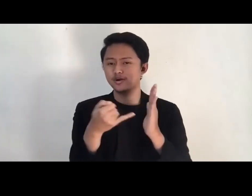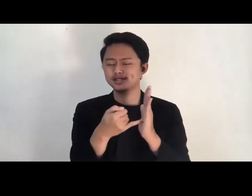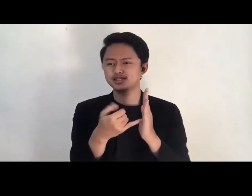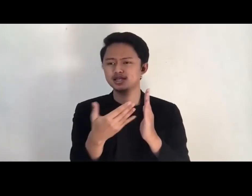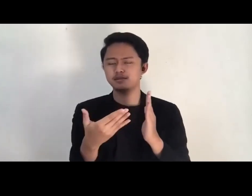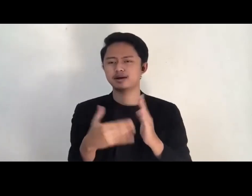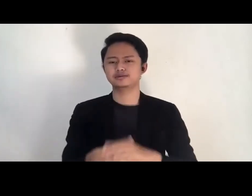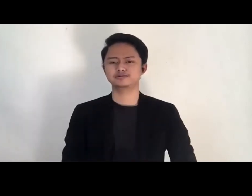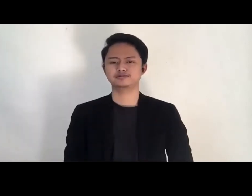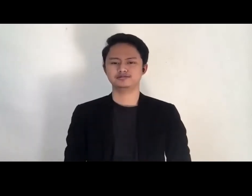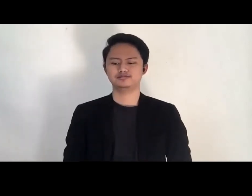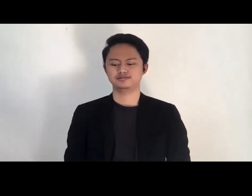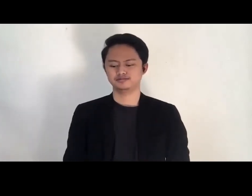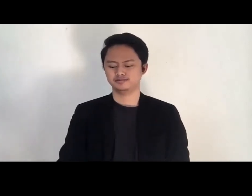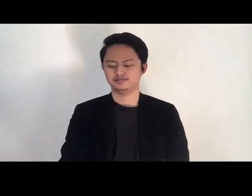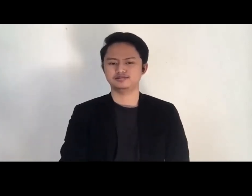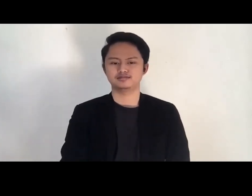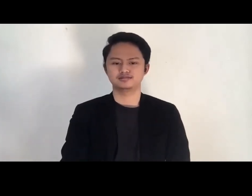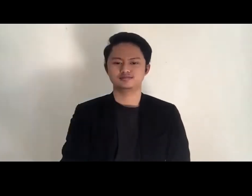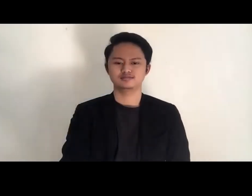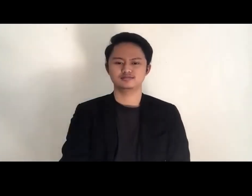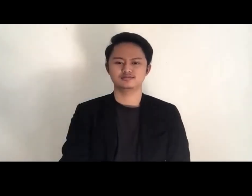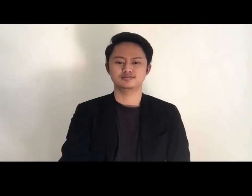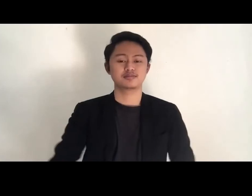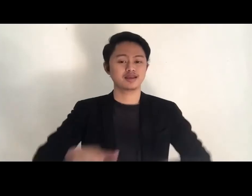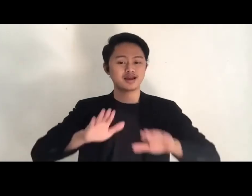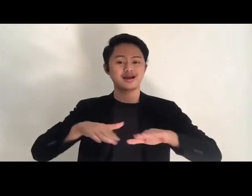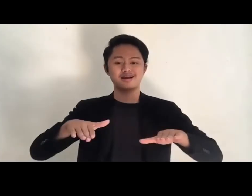hasil kerja anak berkaitan dengan